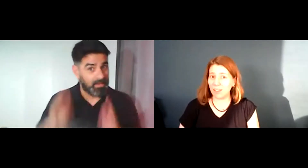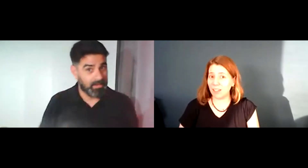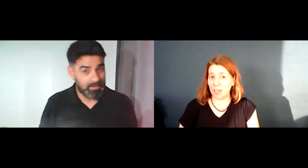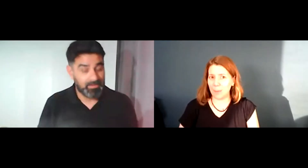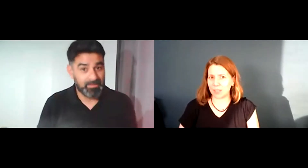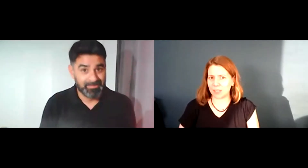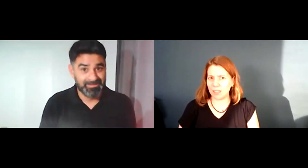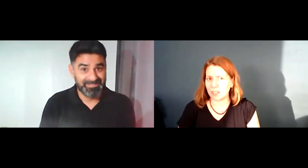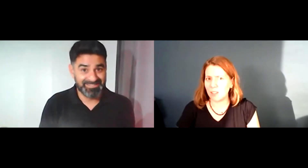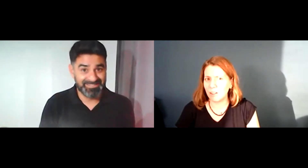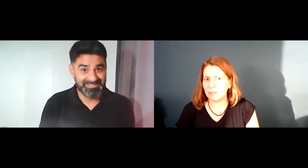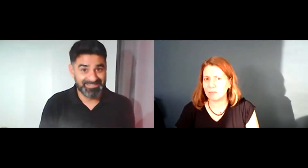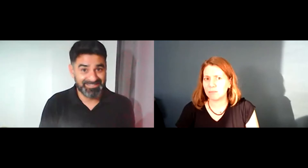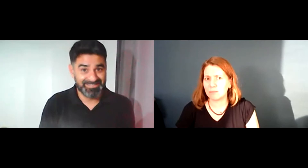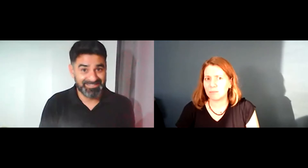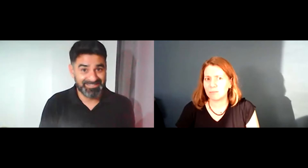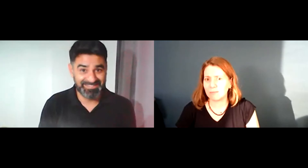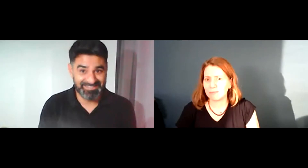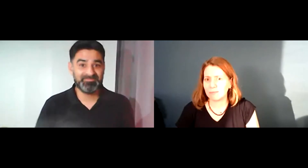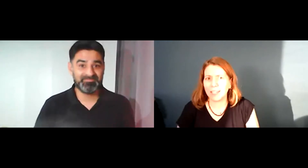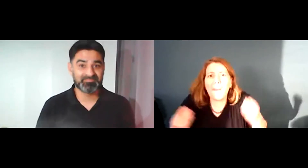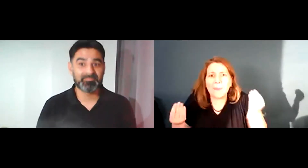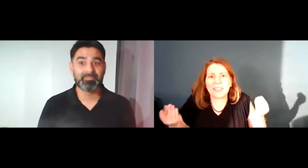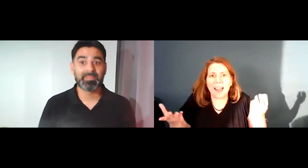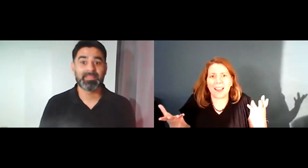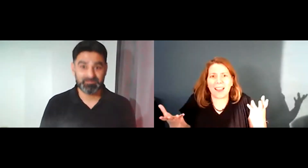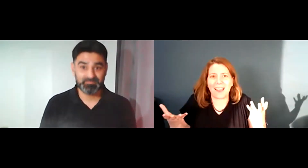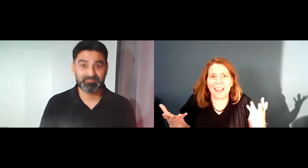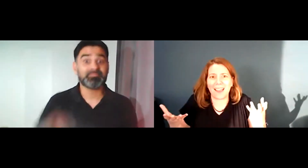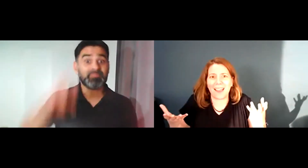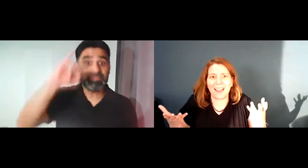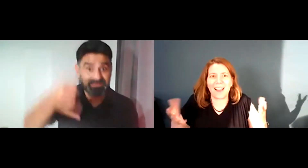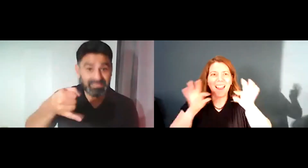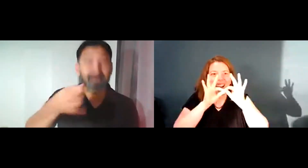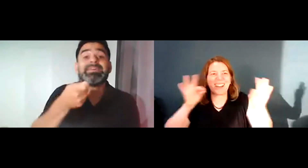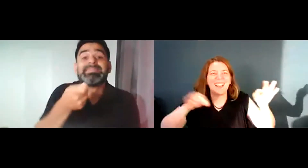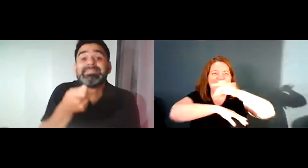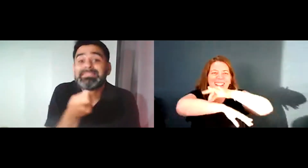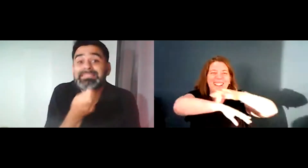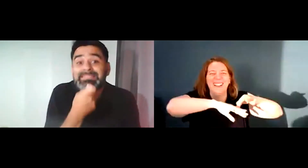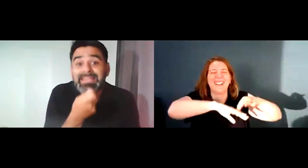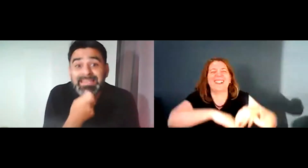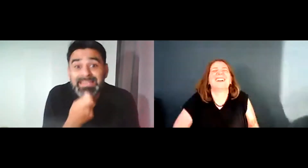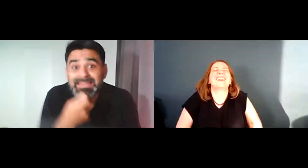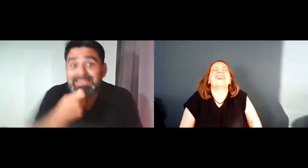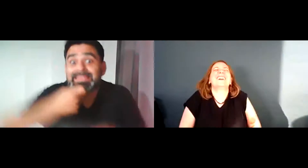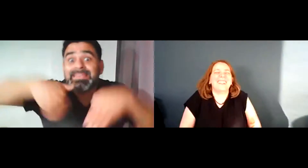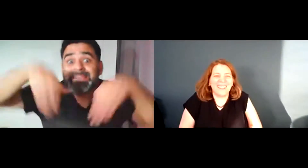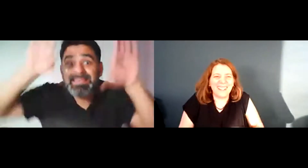viene la presentación. Regla. ¿Qué va a pasar? Regla. Regla. La regla. Saca la regla.